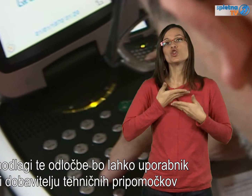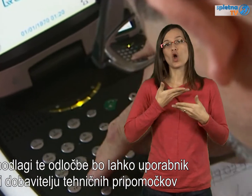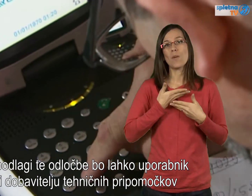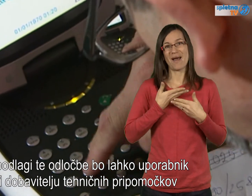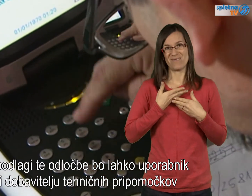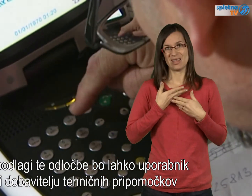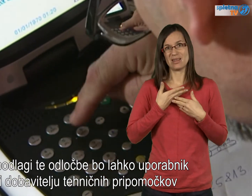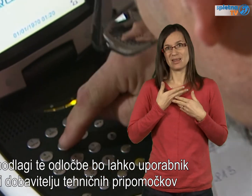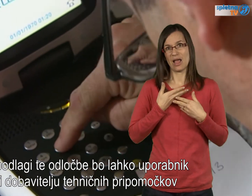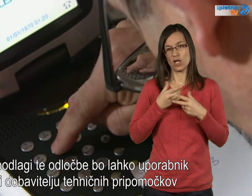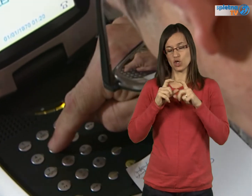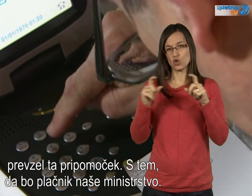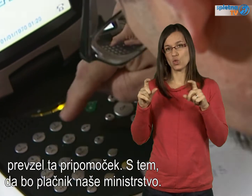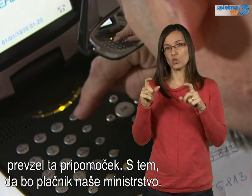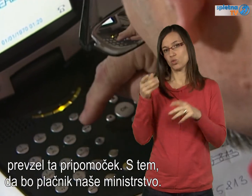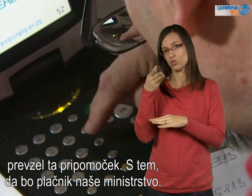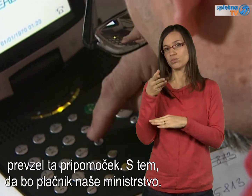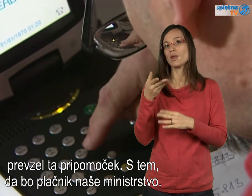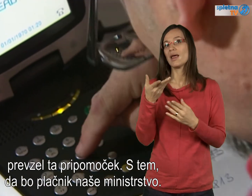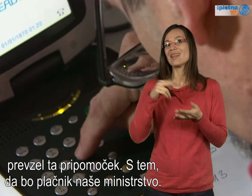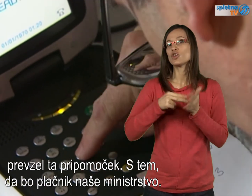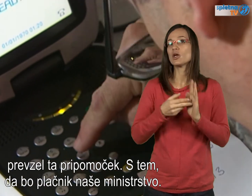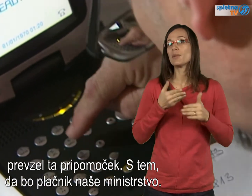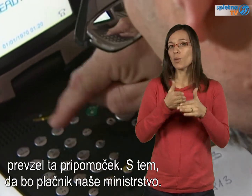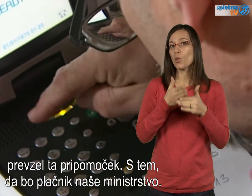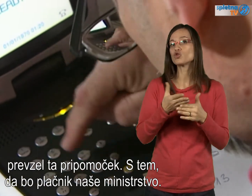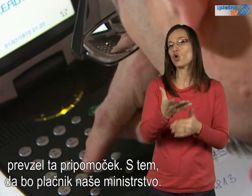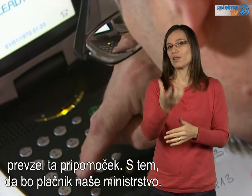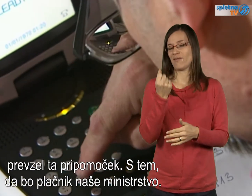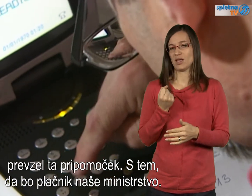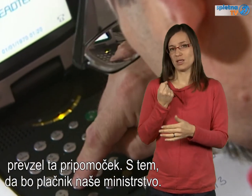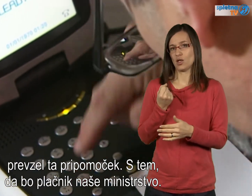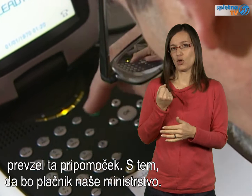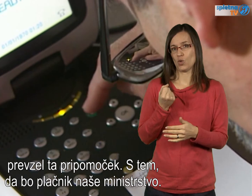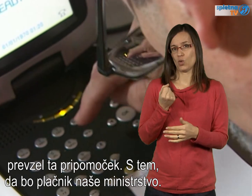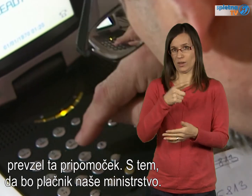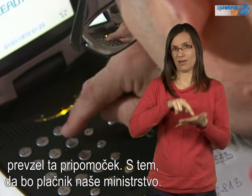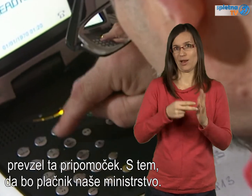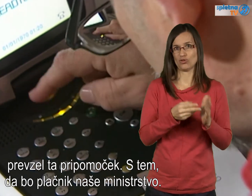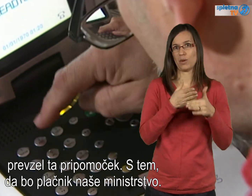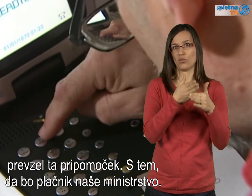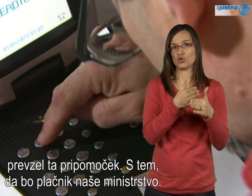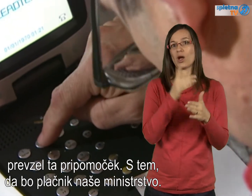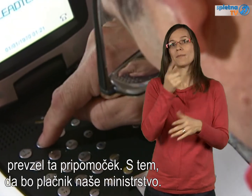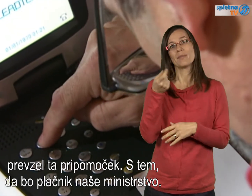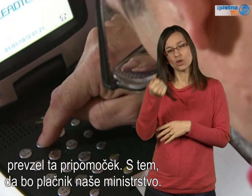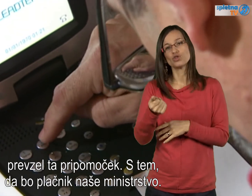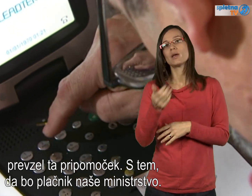dobavitelju tehničnih pripomočkov pravzaprav dvignil tak pripomoček, s tem, da plačnik bo pa seveda